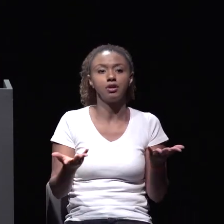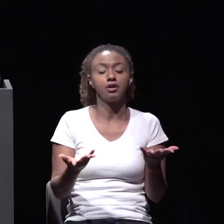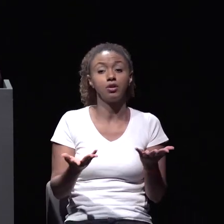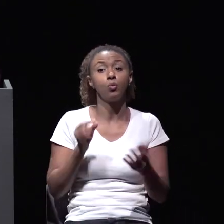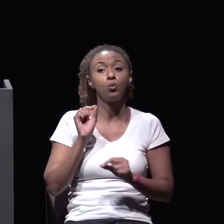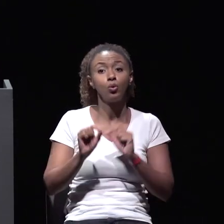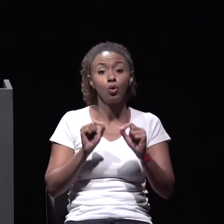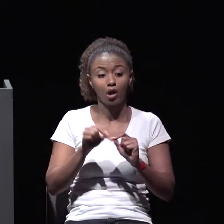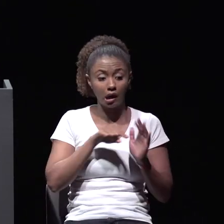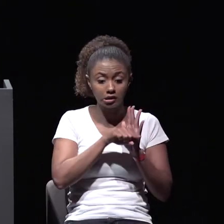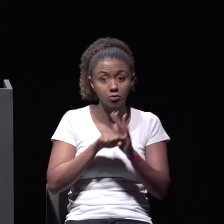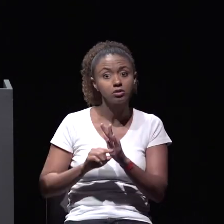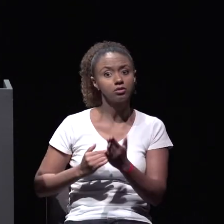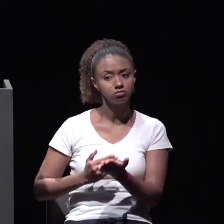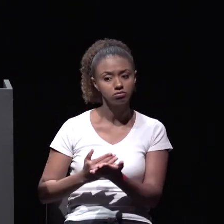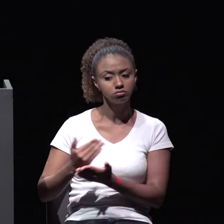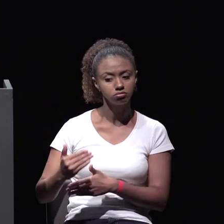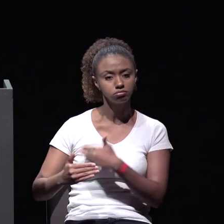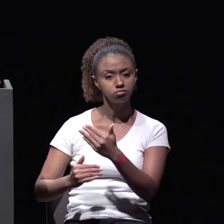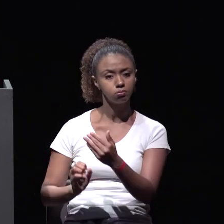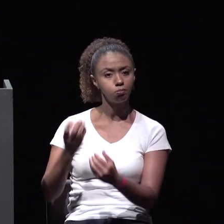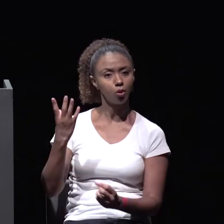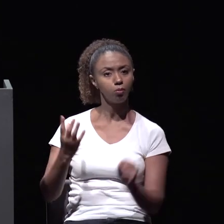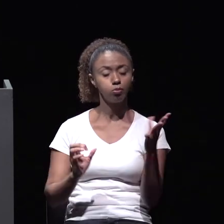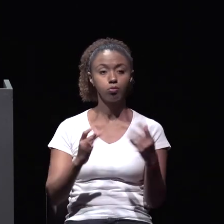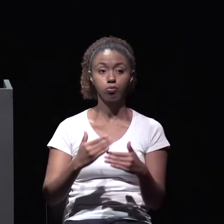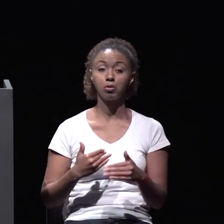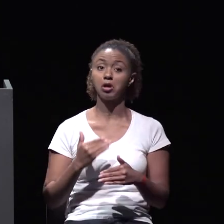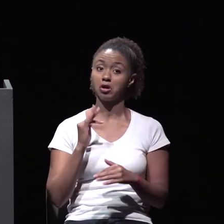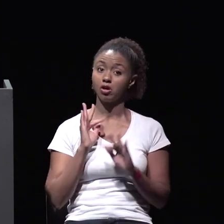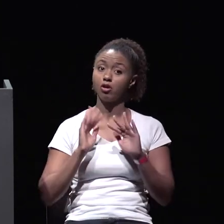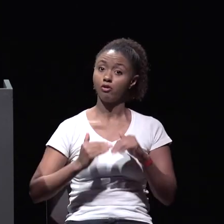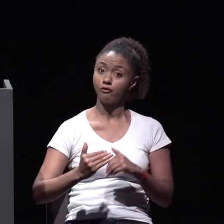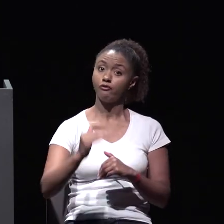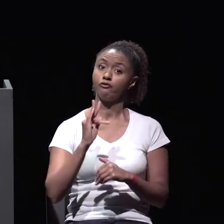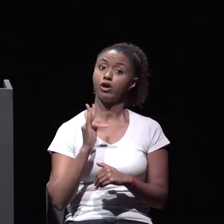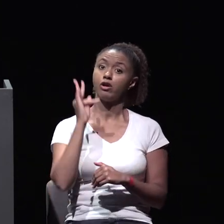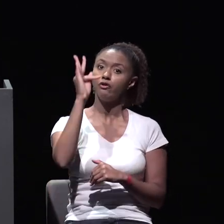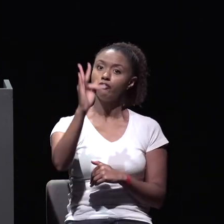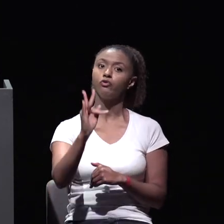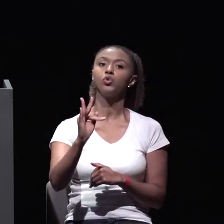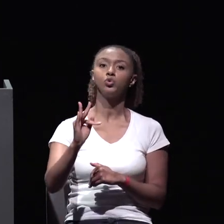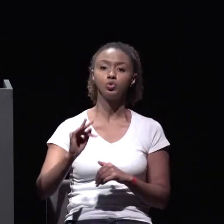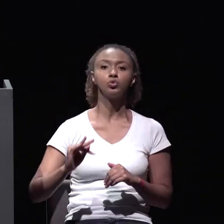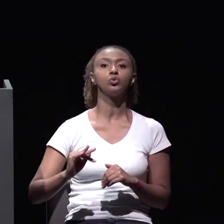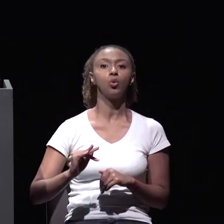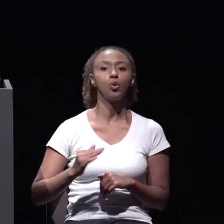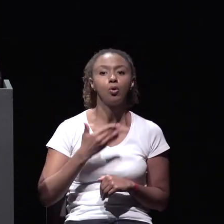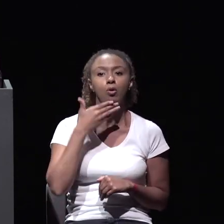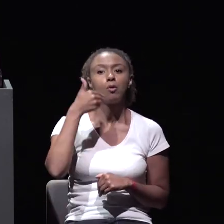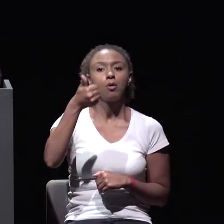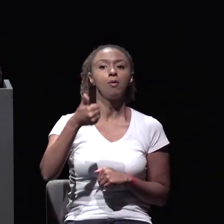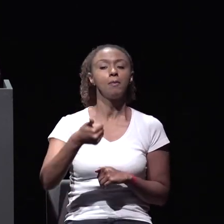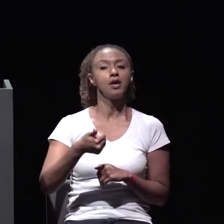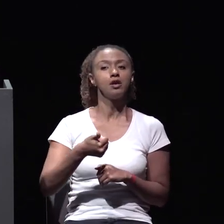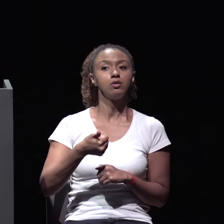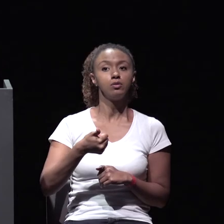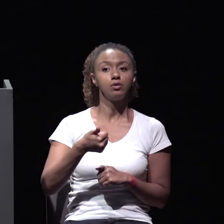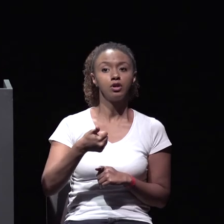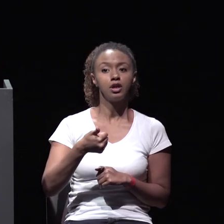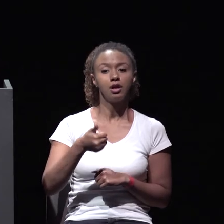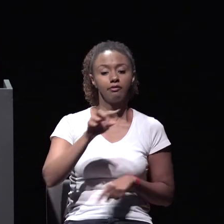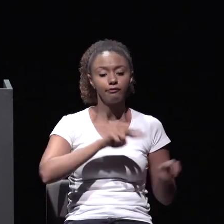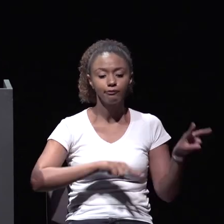começando a aparecer ea gente vai ter provavelmente nos próximos anos um avanço também maior nessa leitura não é sobre essa